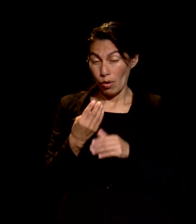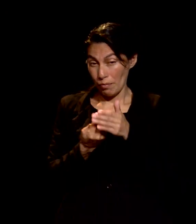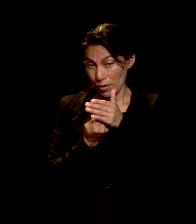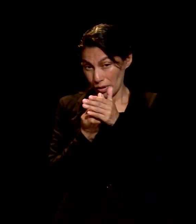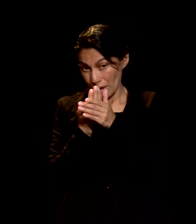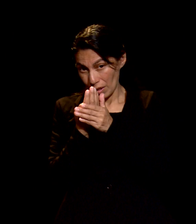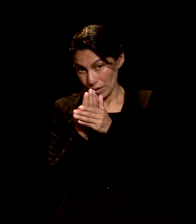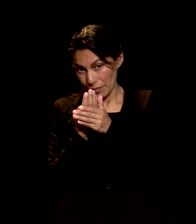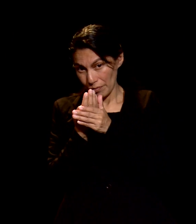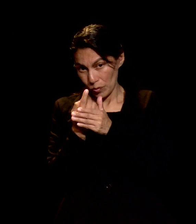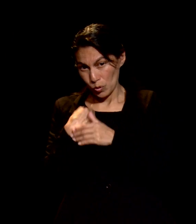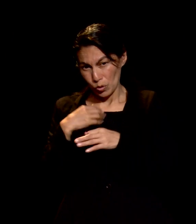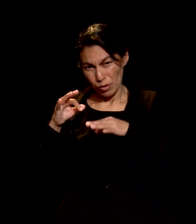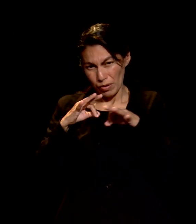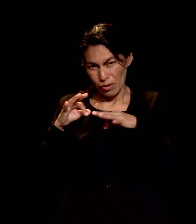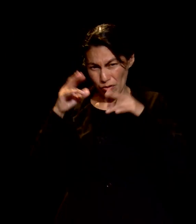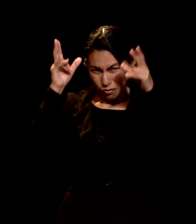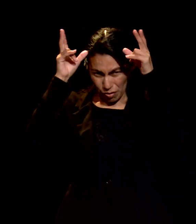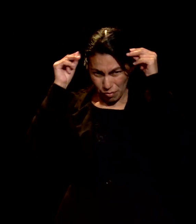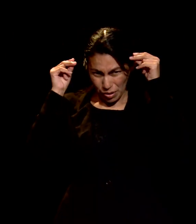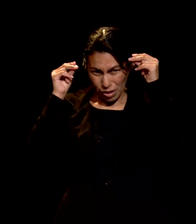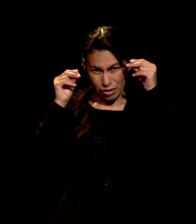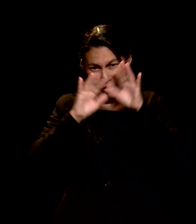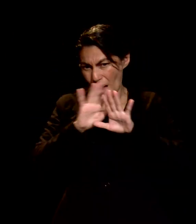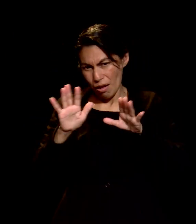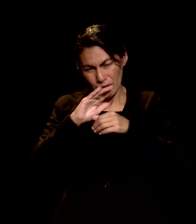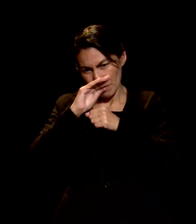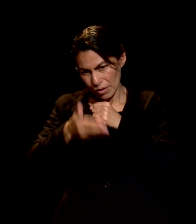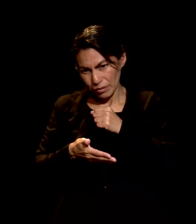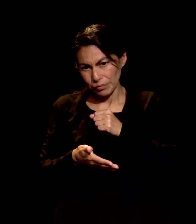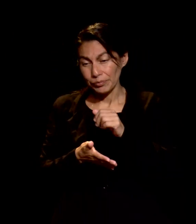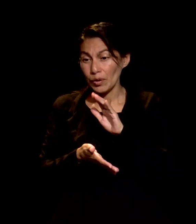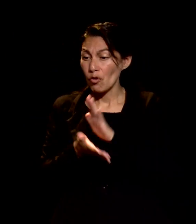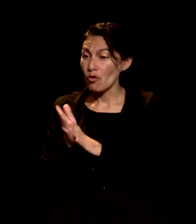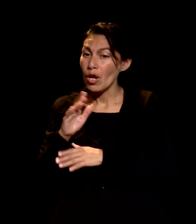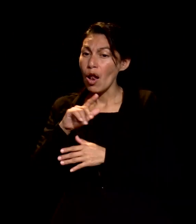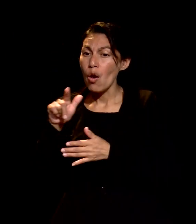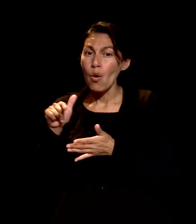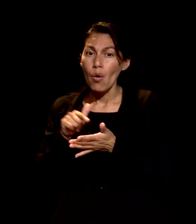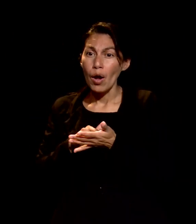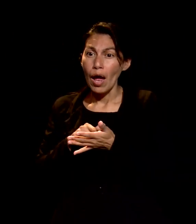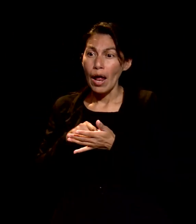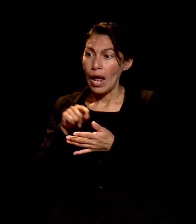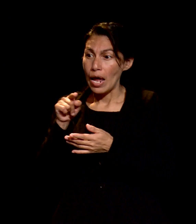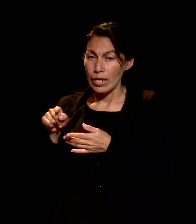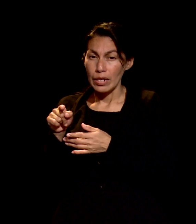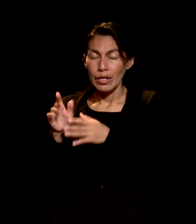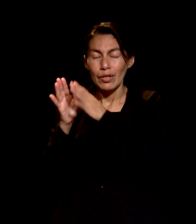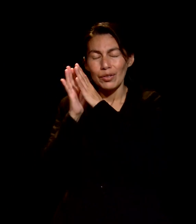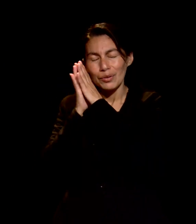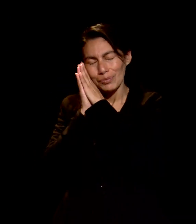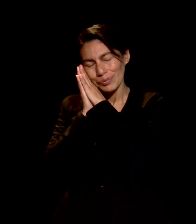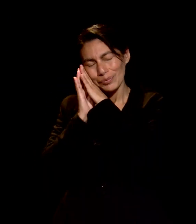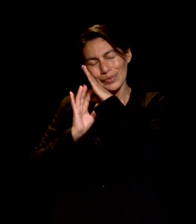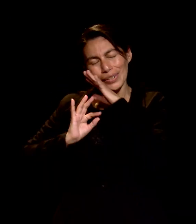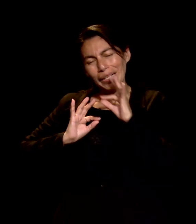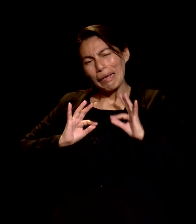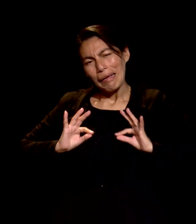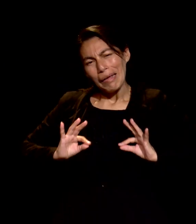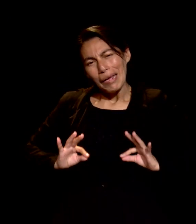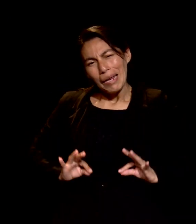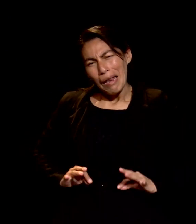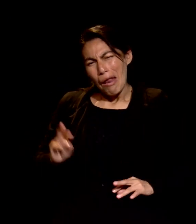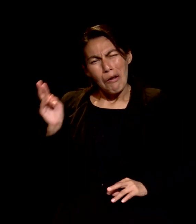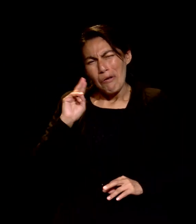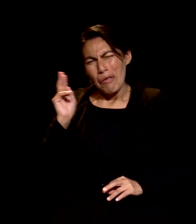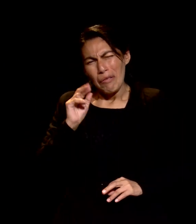Salí de guardia una mañana y nos fuimos a un lugar donde podíamos dormir, donde no había ruidos para